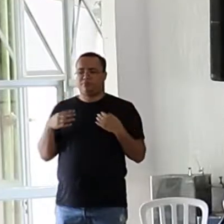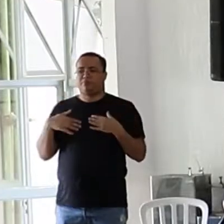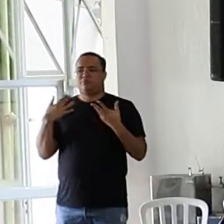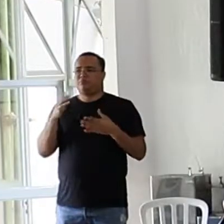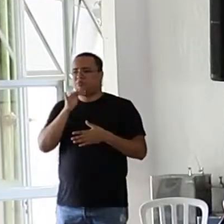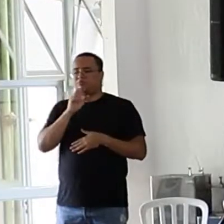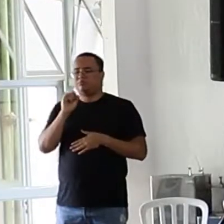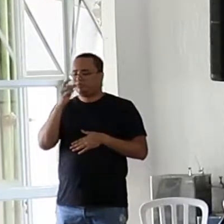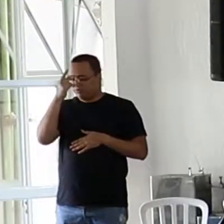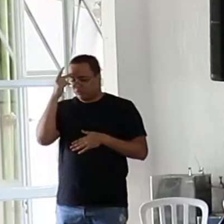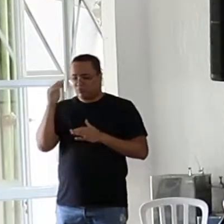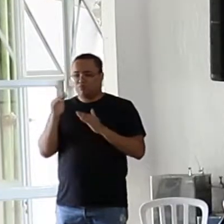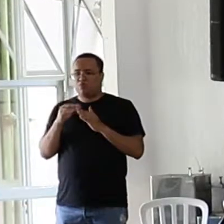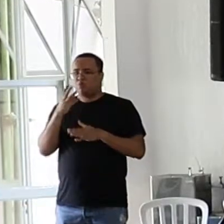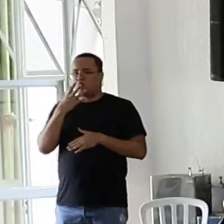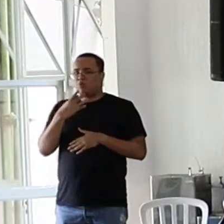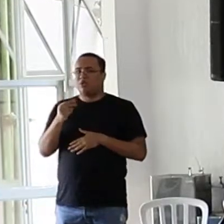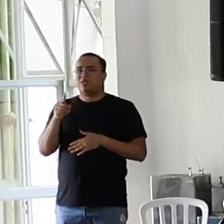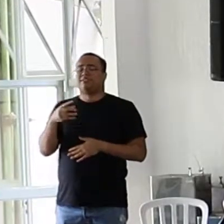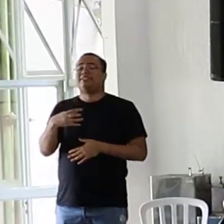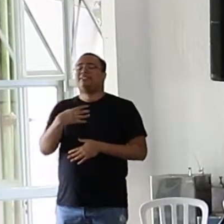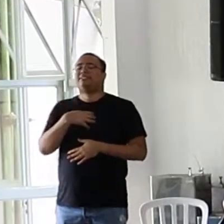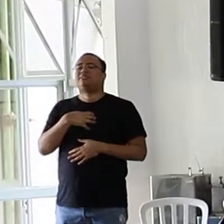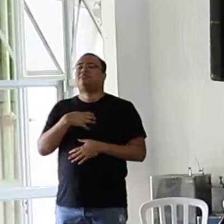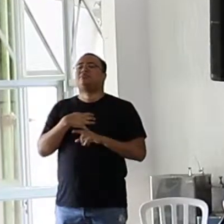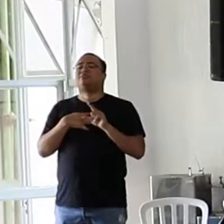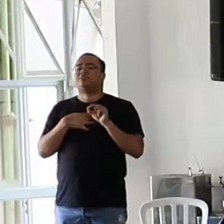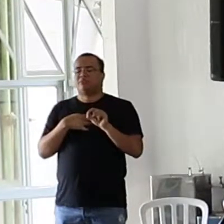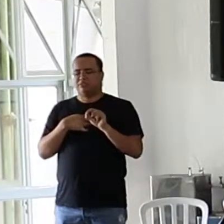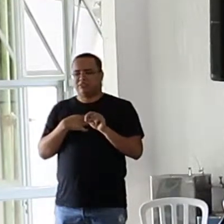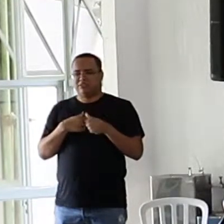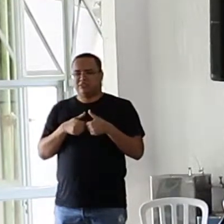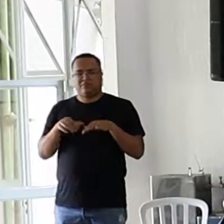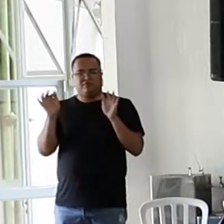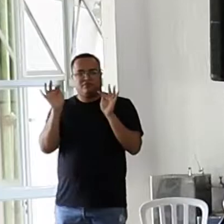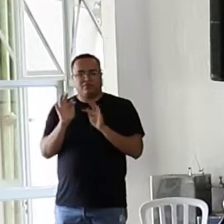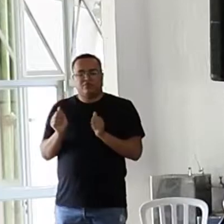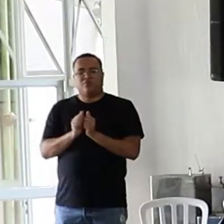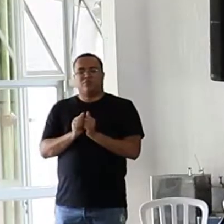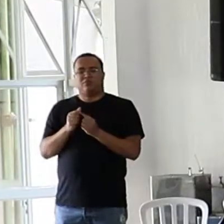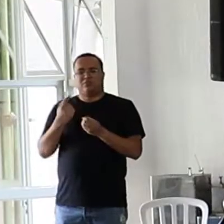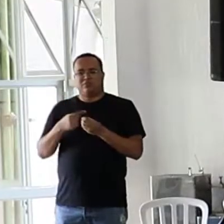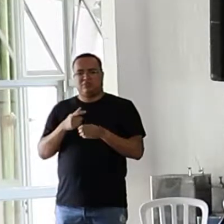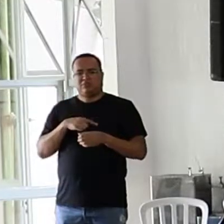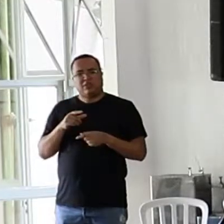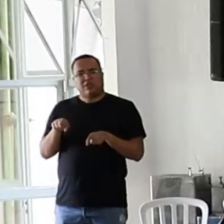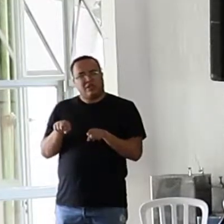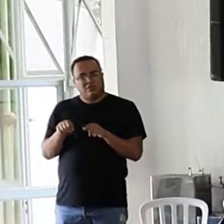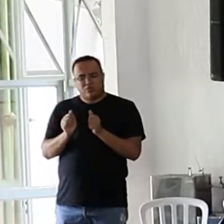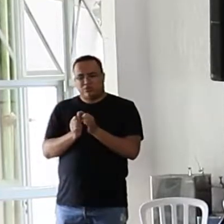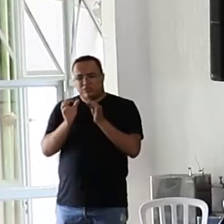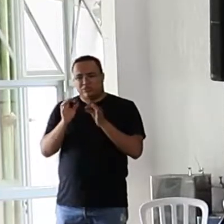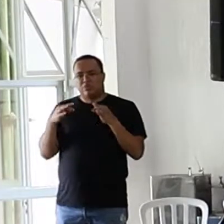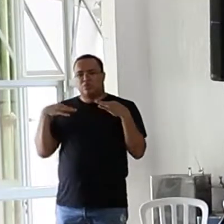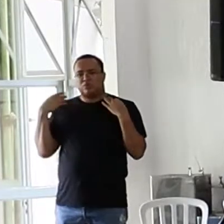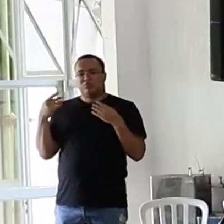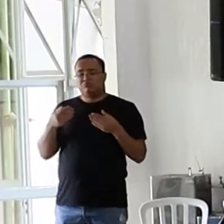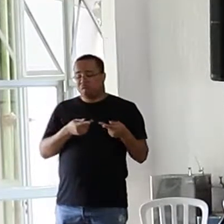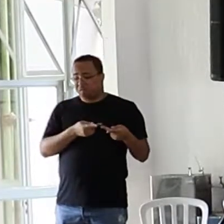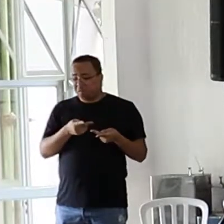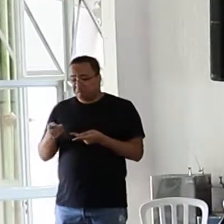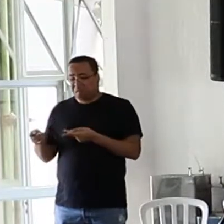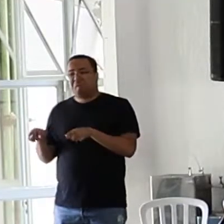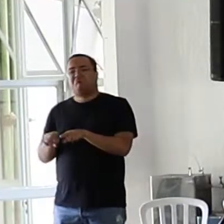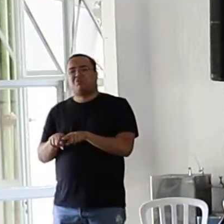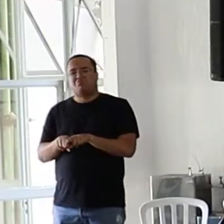propõe a tecnologia a tecnologia é uma ferramenta para uso do ser humano e não o contrário né então isso é muito importante eu queria dizer